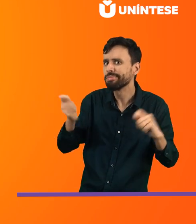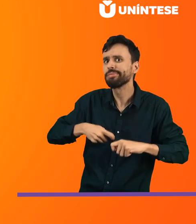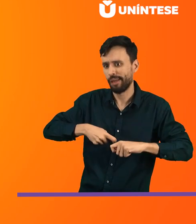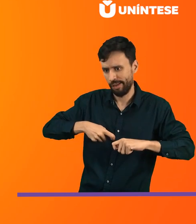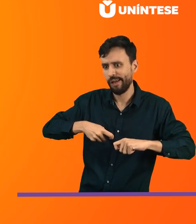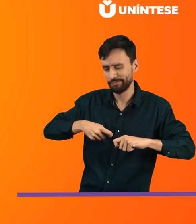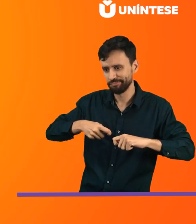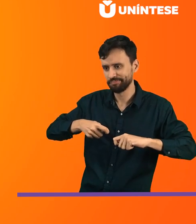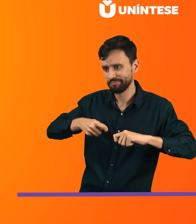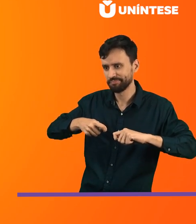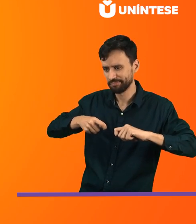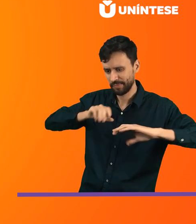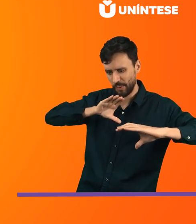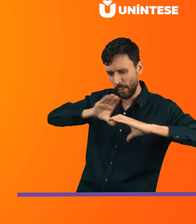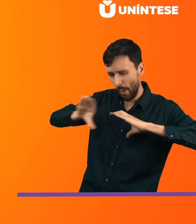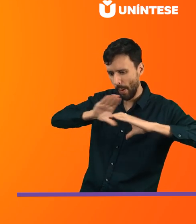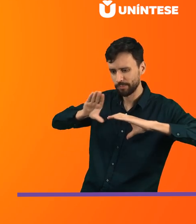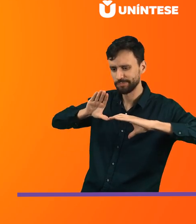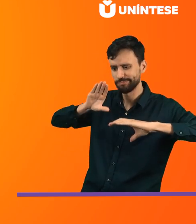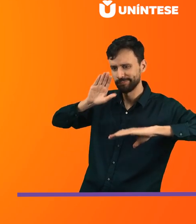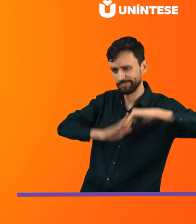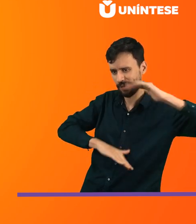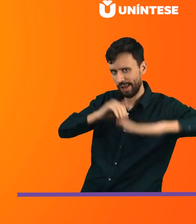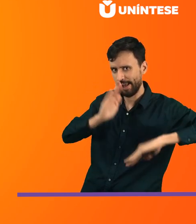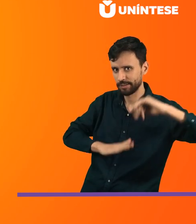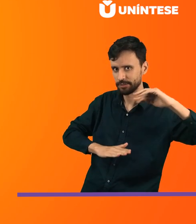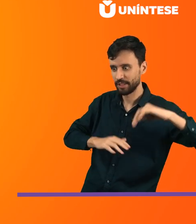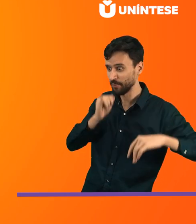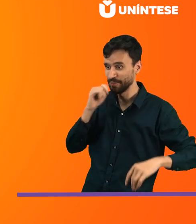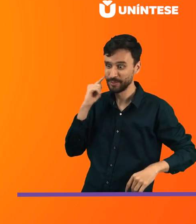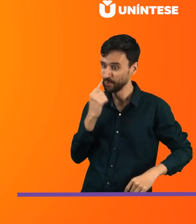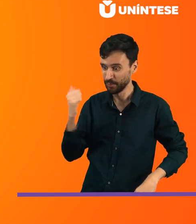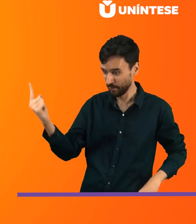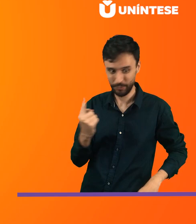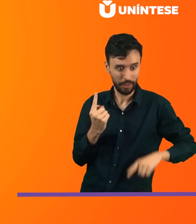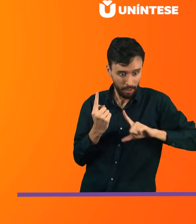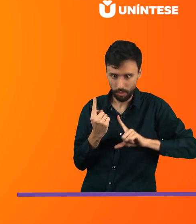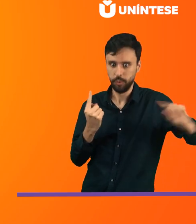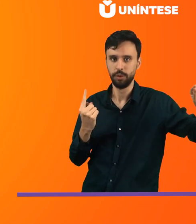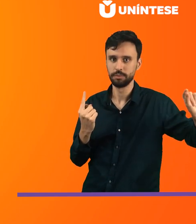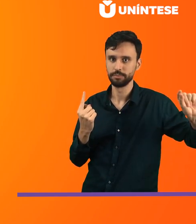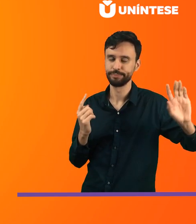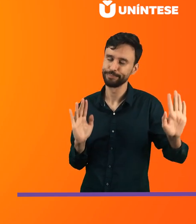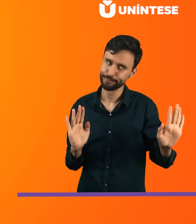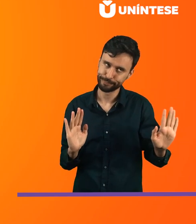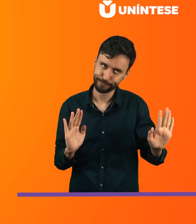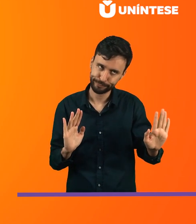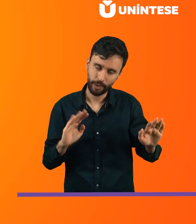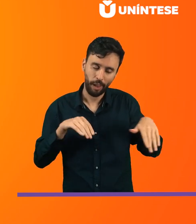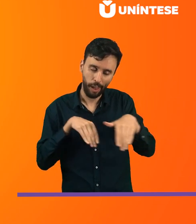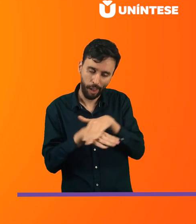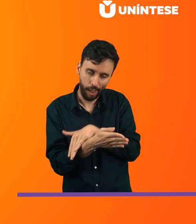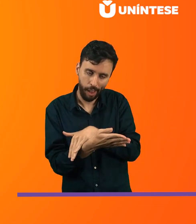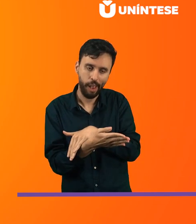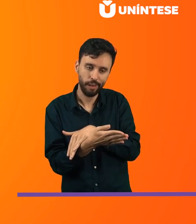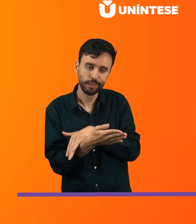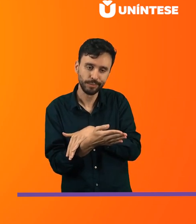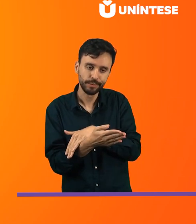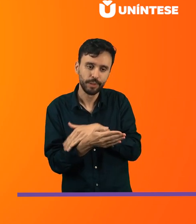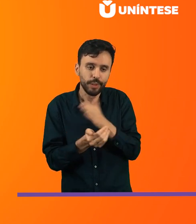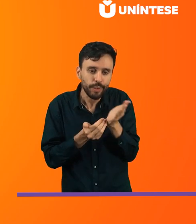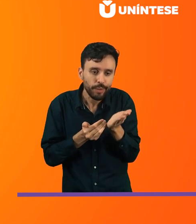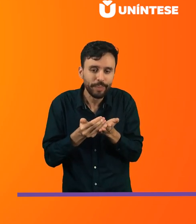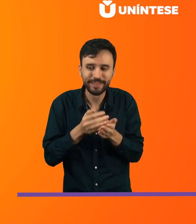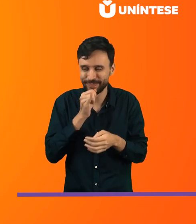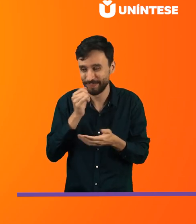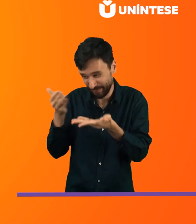você ter contato com ele e treinar a sua sinalização. Não fuja dele quando ele aparecer no evento. Outra coisa que a gente costuma fazer, quando